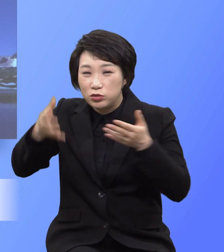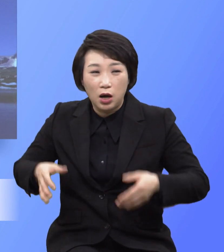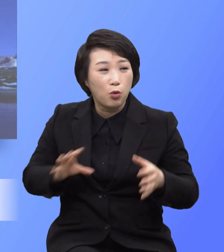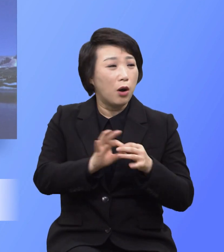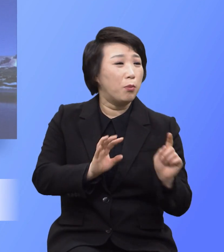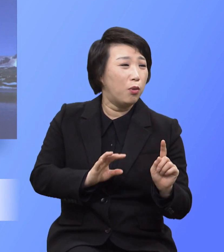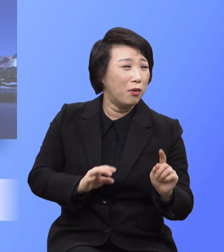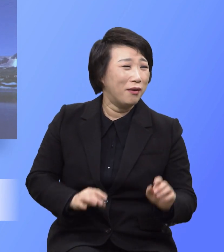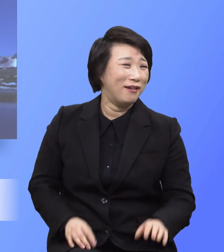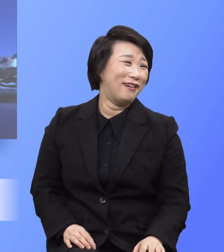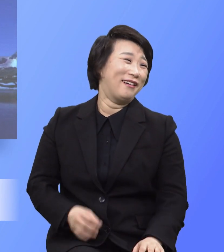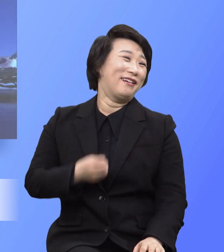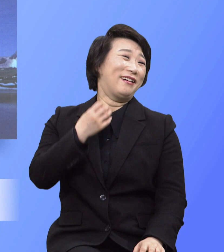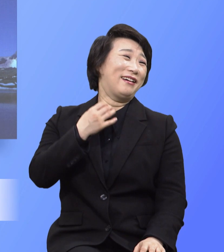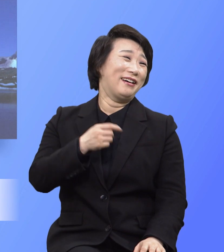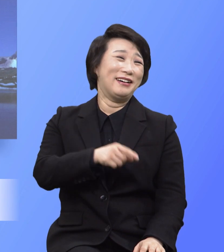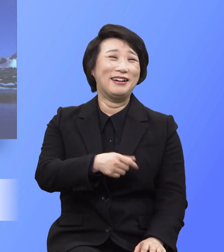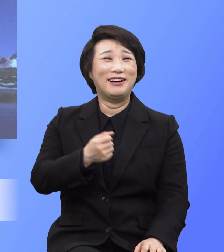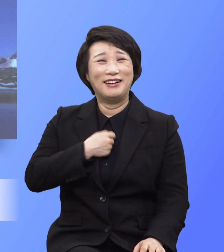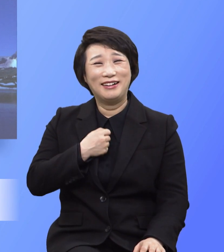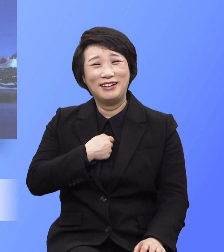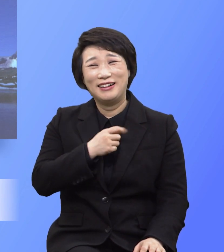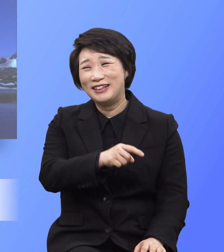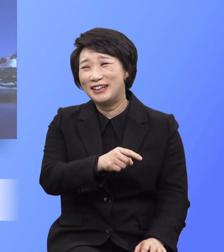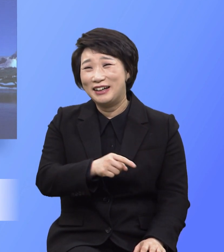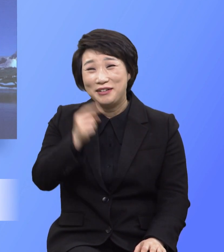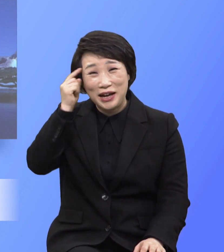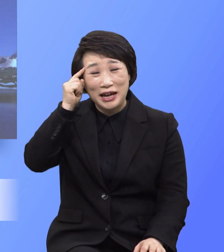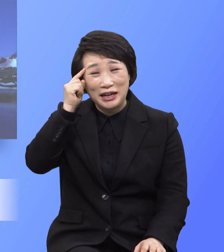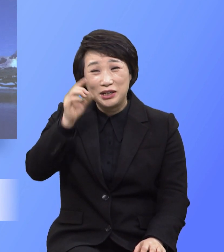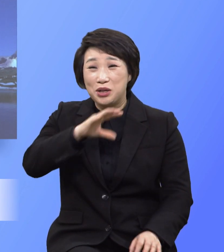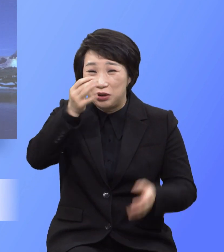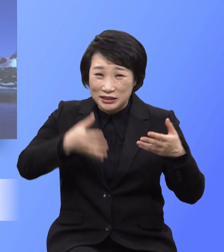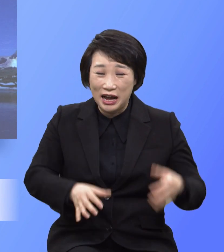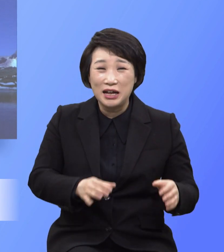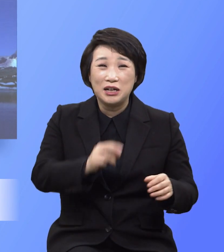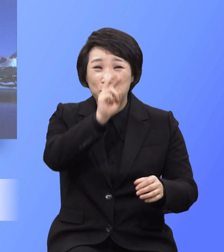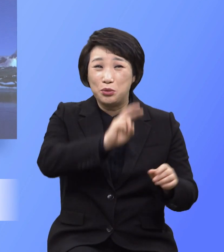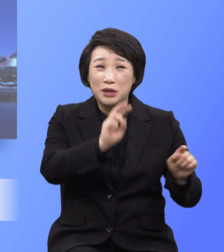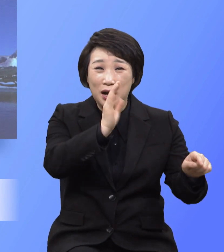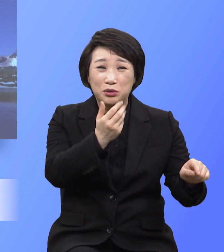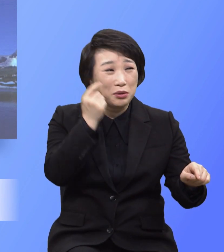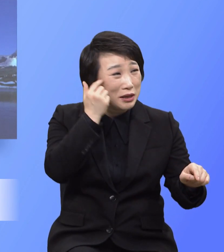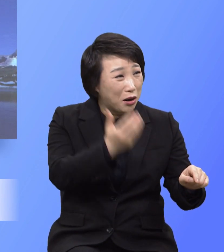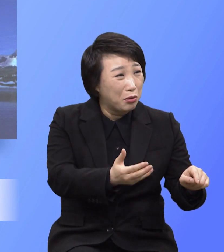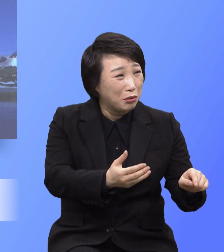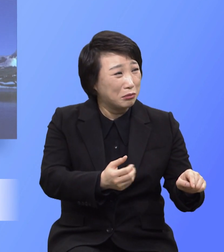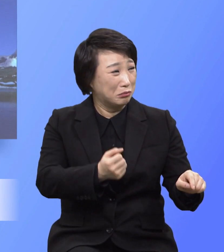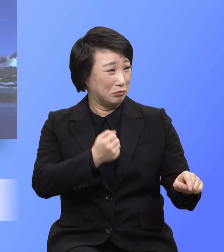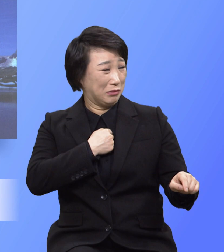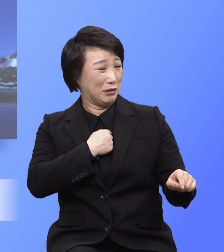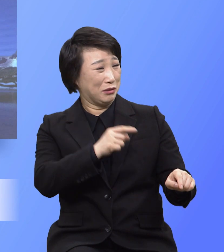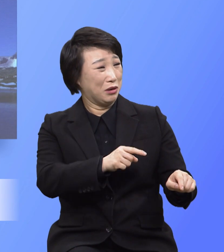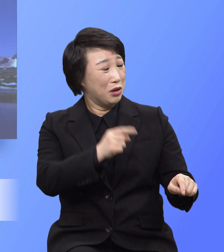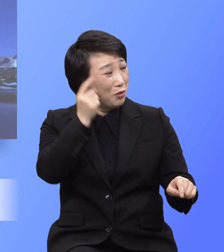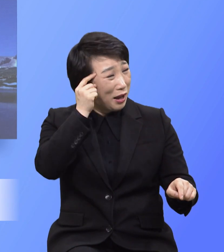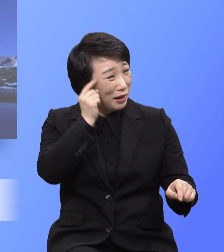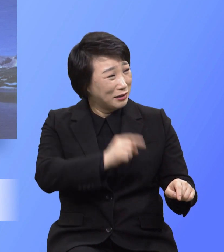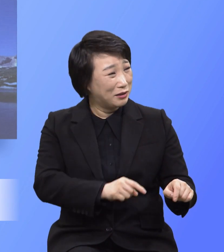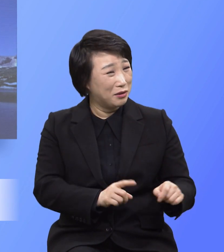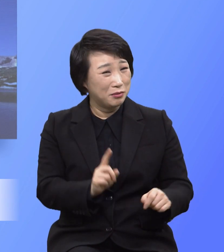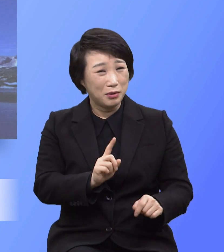있어? 그게 뭔 상관이기에 그것이 성탄의 캐롤이 되느냐? 그게 무슨